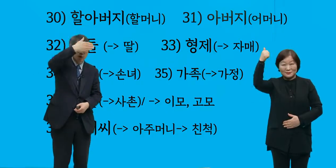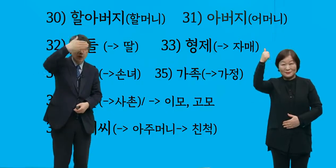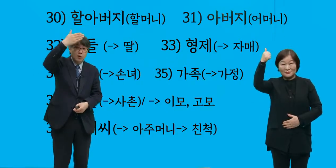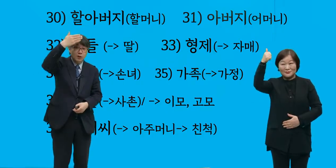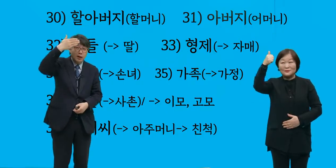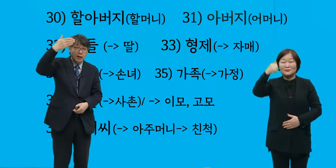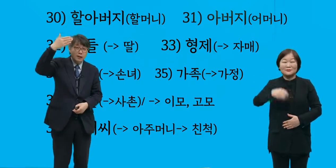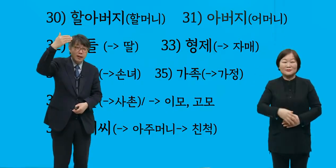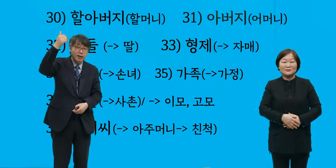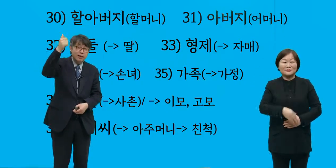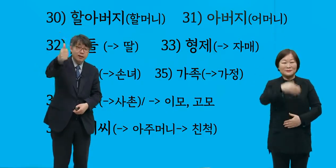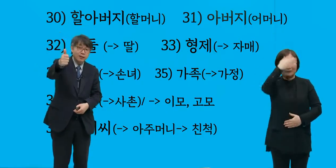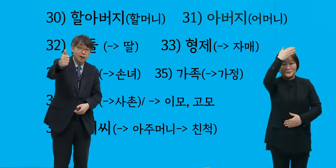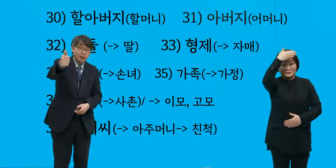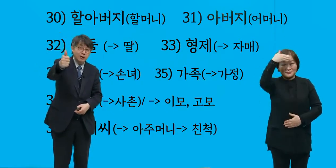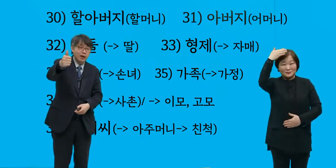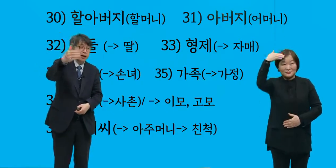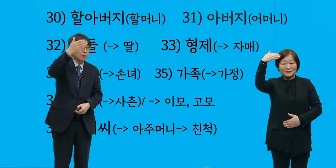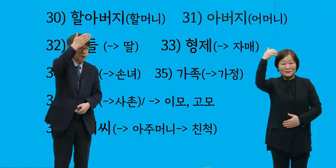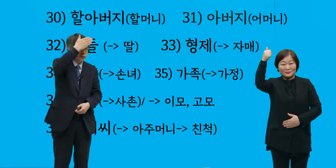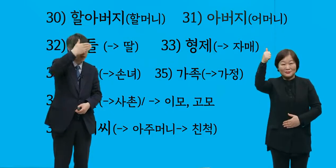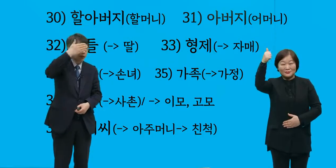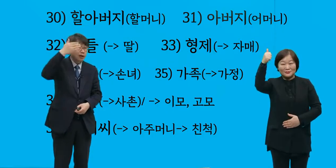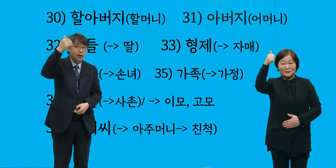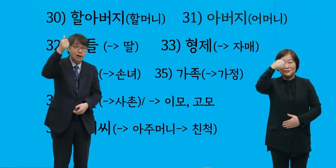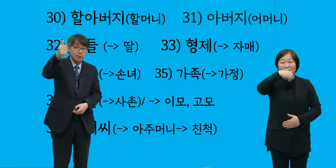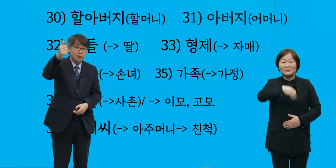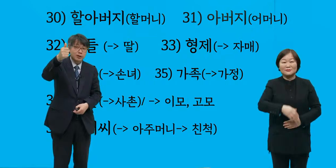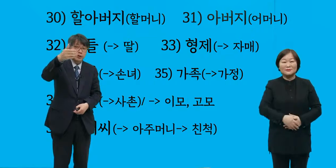모양으로 가는데 이렇게 하면 할아버지, 할아버지,